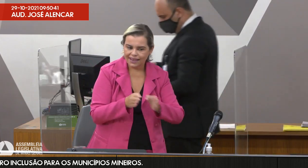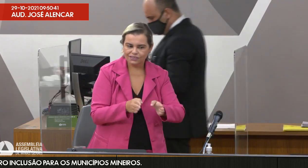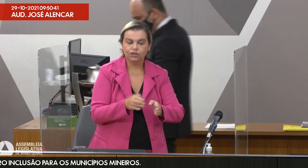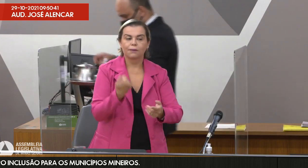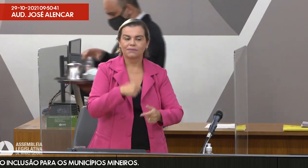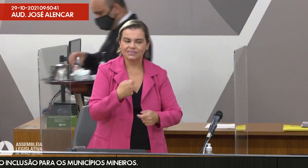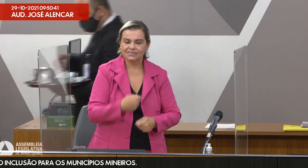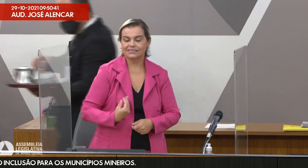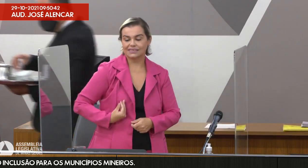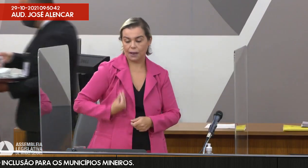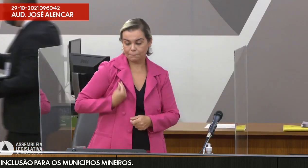discutido.